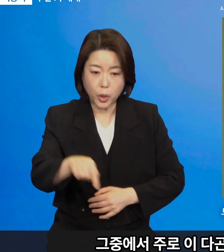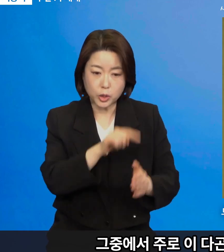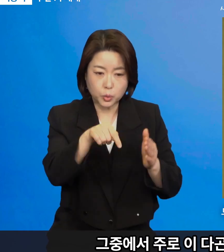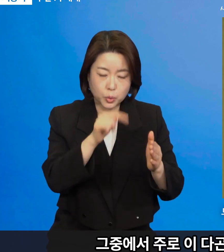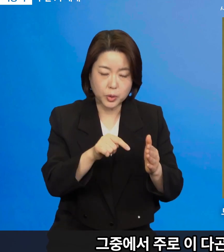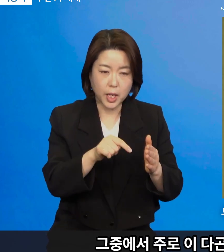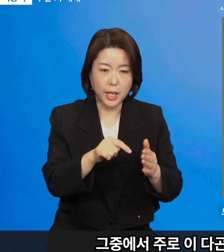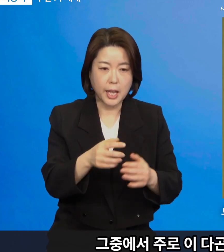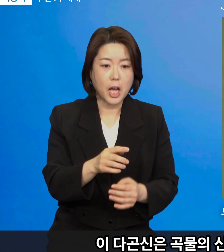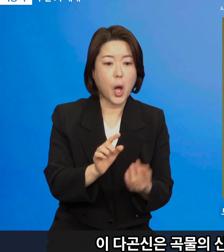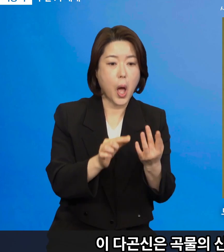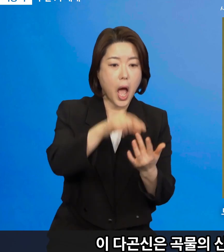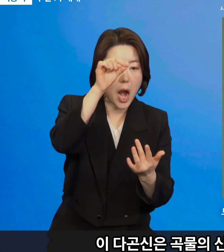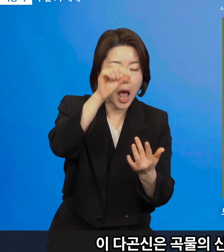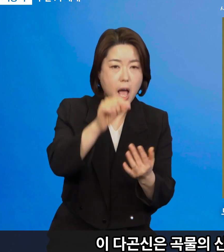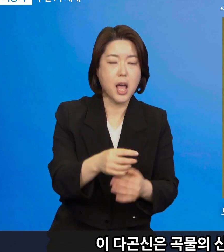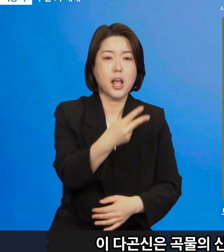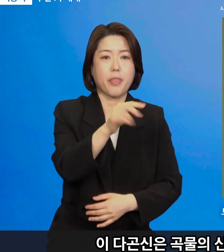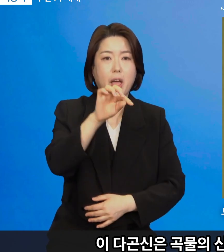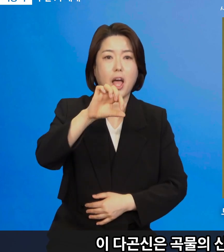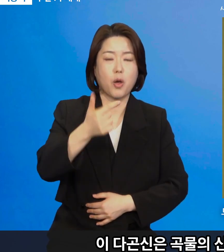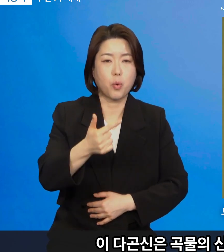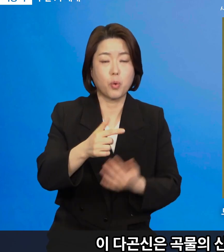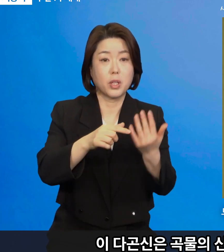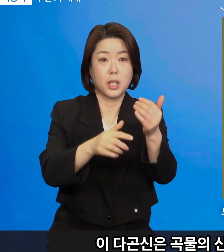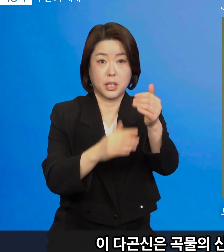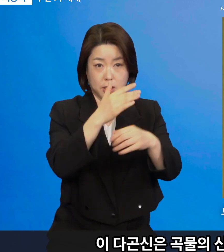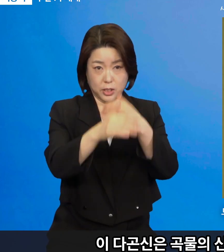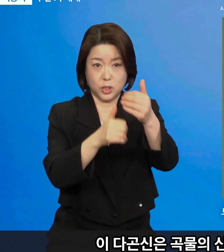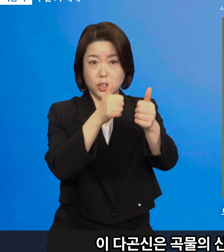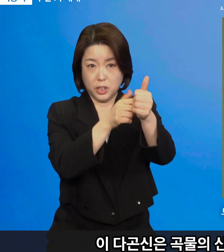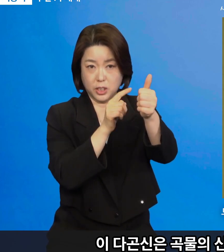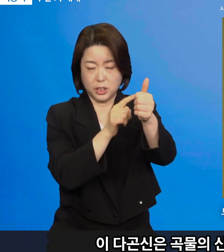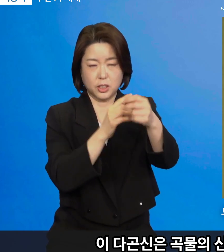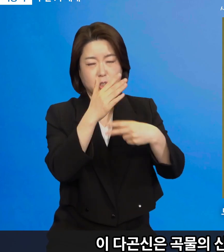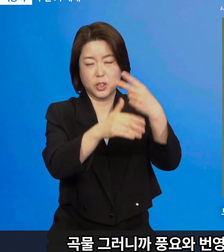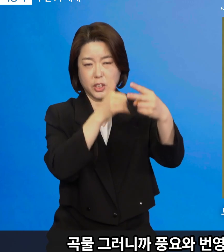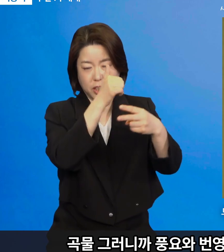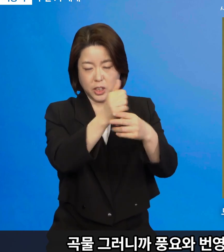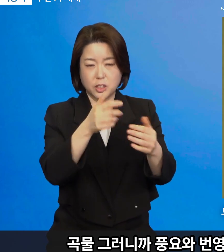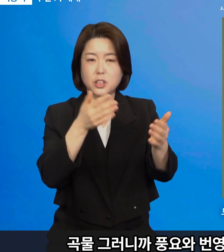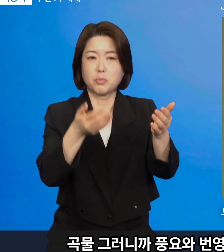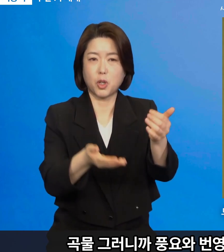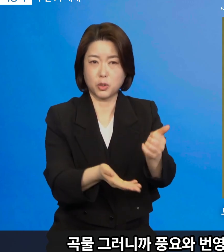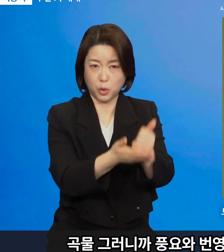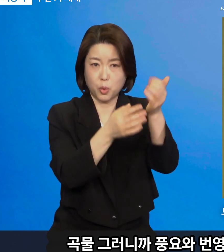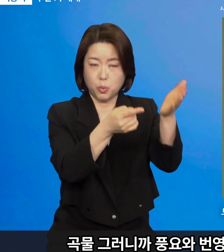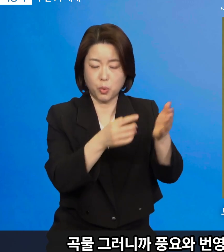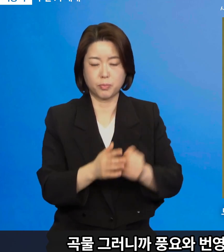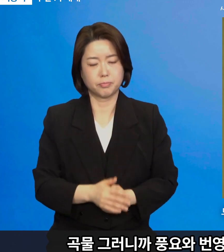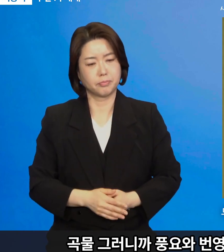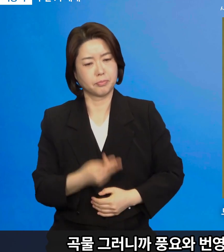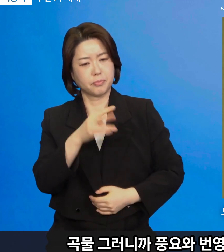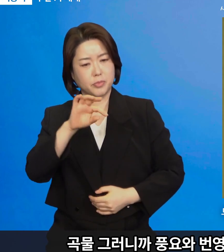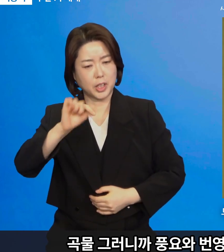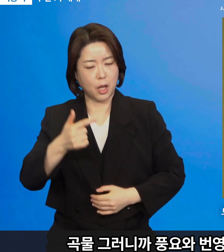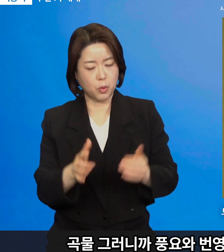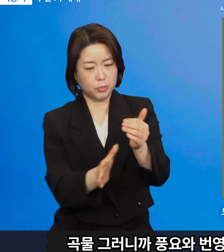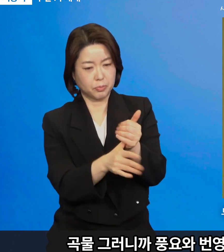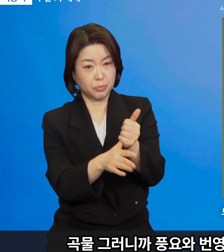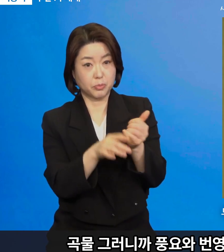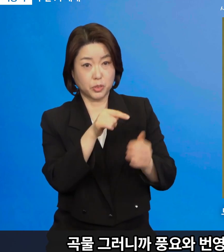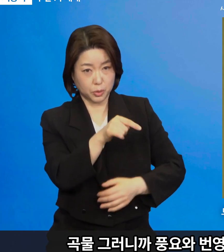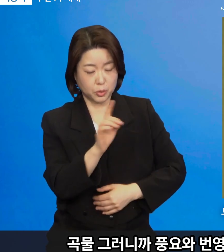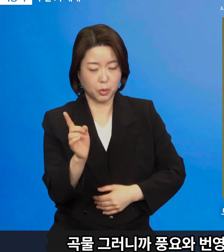것이죠. 이 다곤 신은 곡물의 신으로 알려져 있습니다. 곡물. 그러니까 풍요와